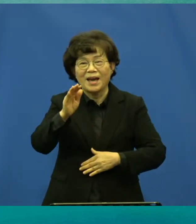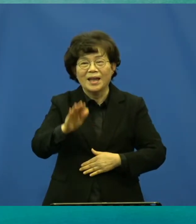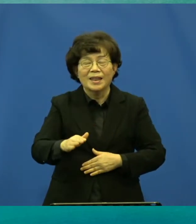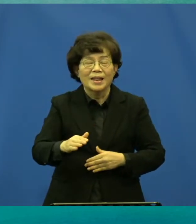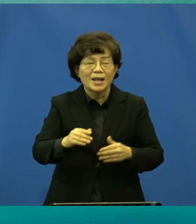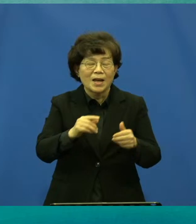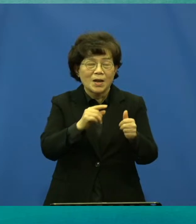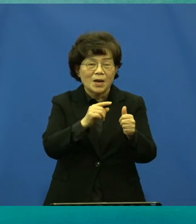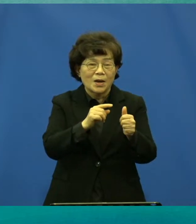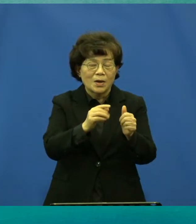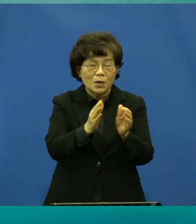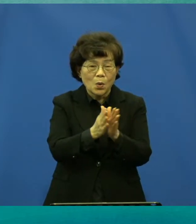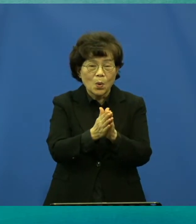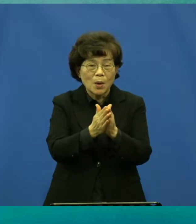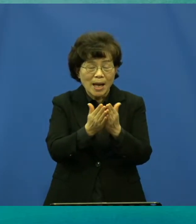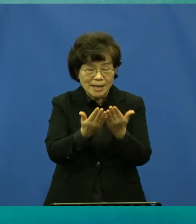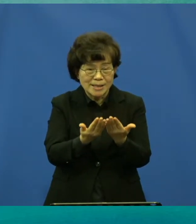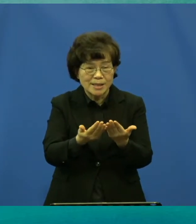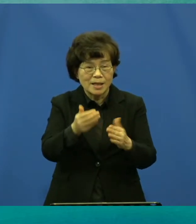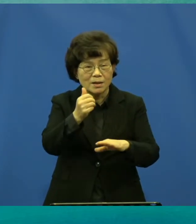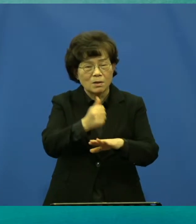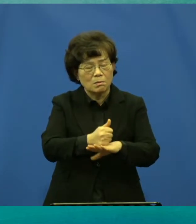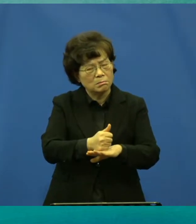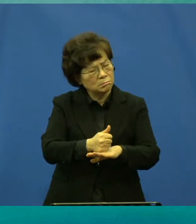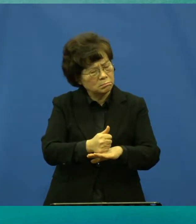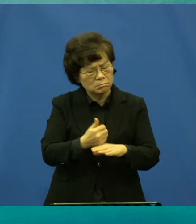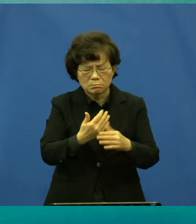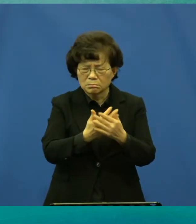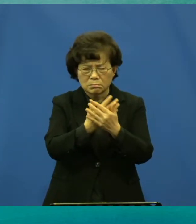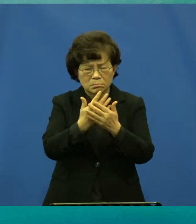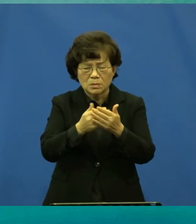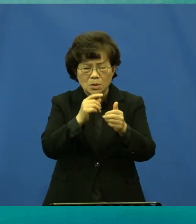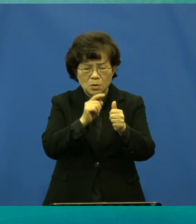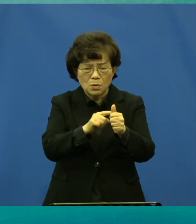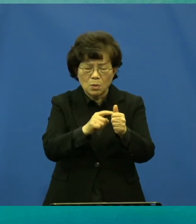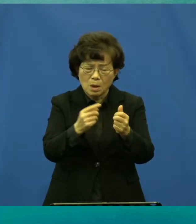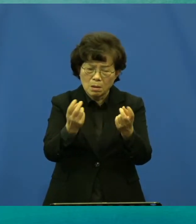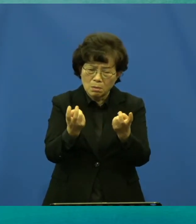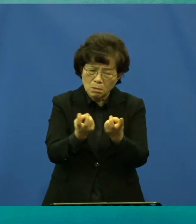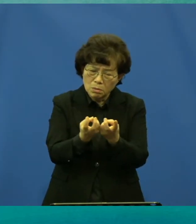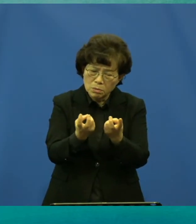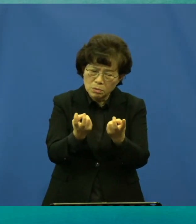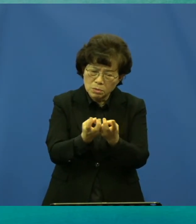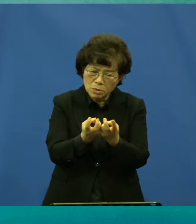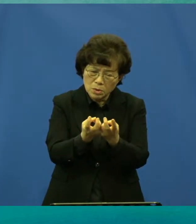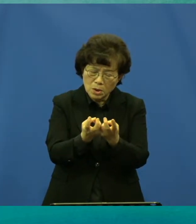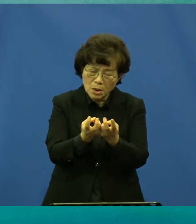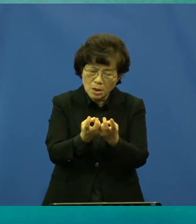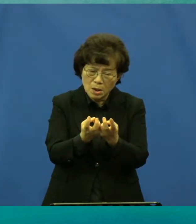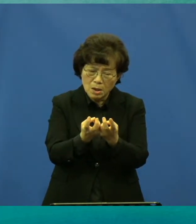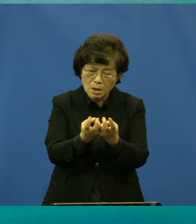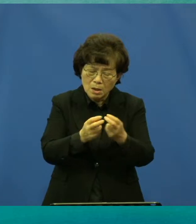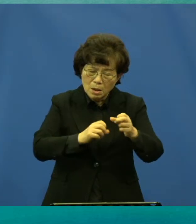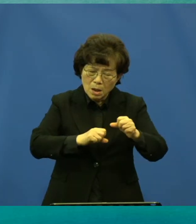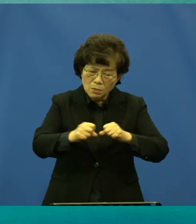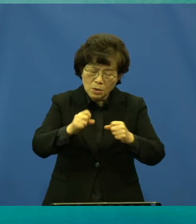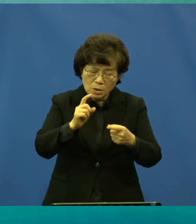요나스의 결론은 안 보여요. 요나가 어떤 반응을 보이지도